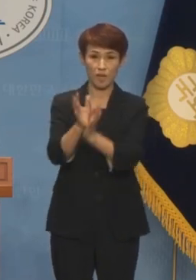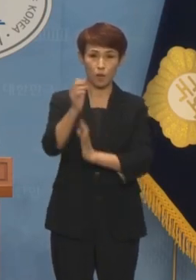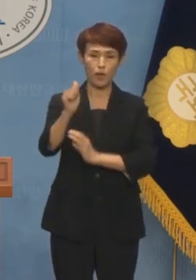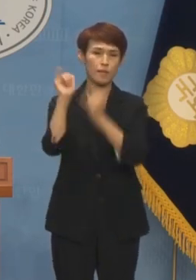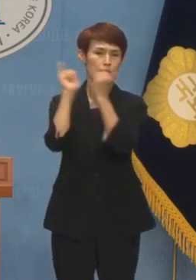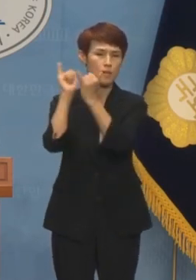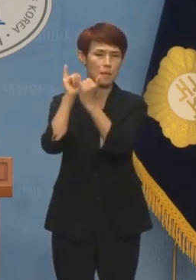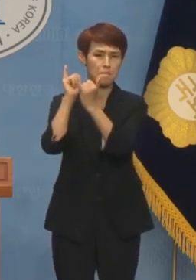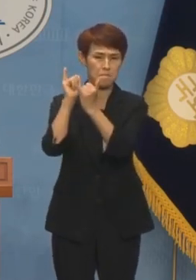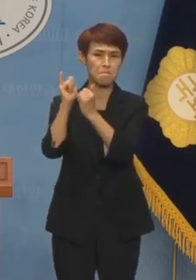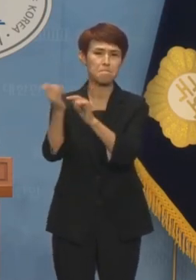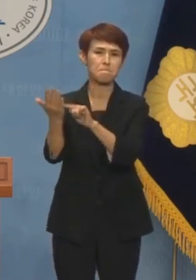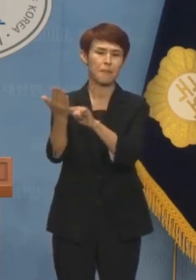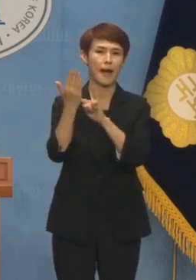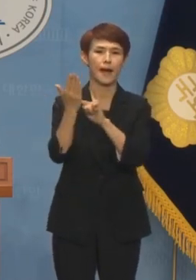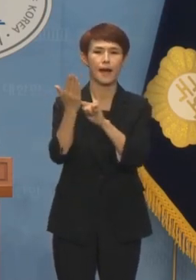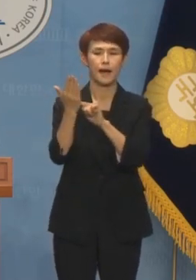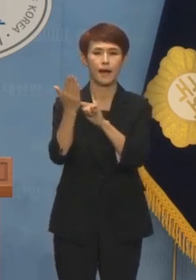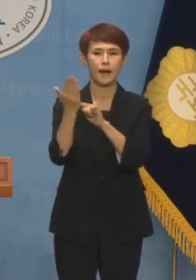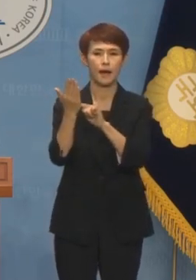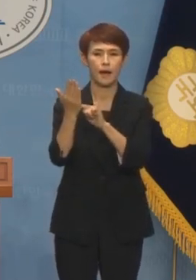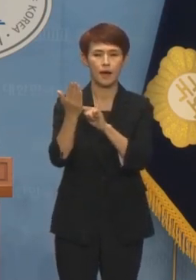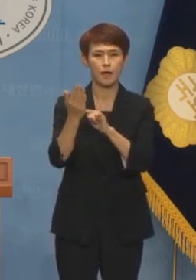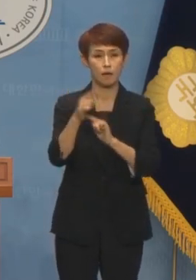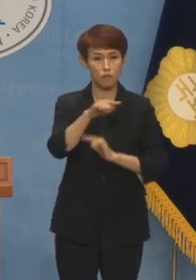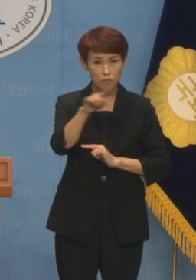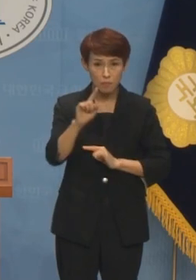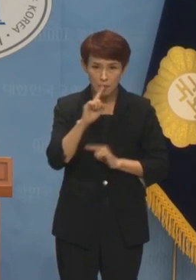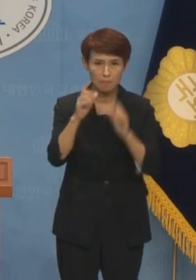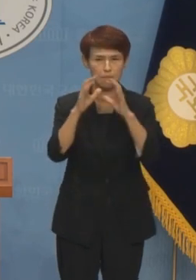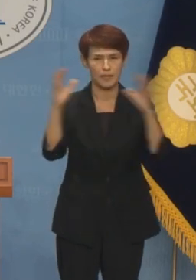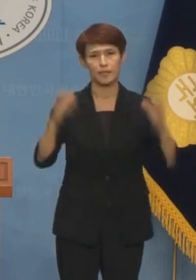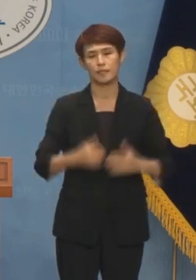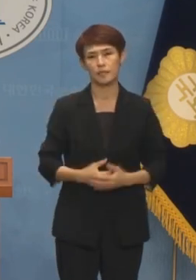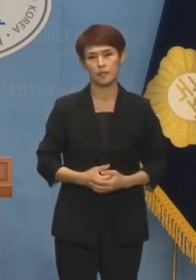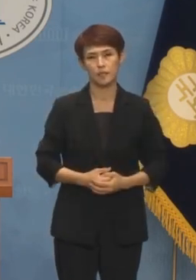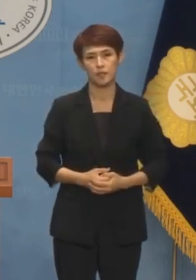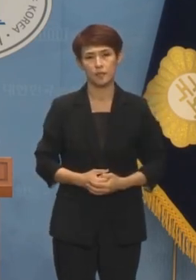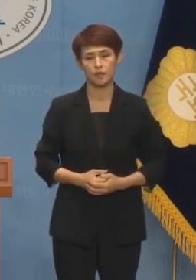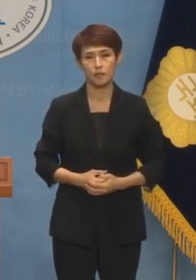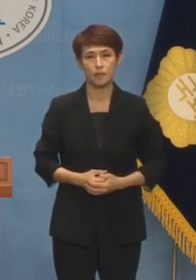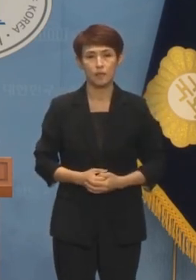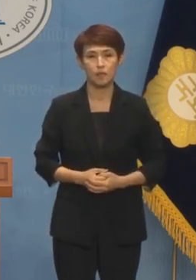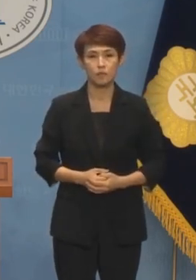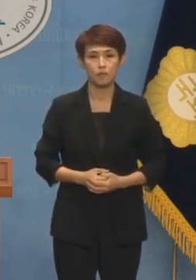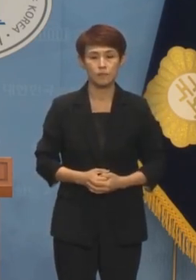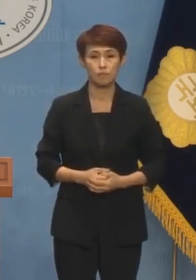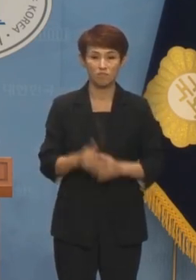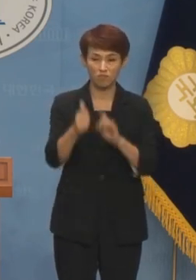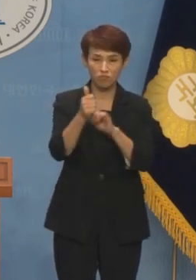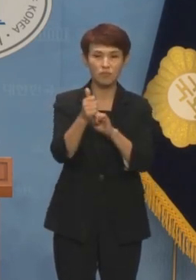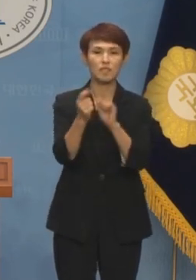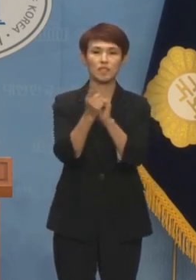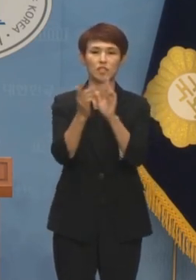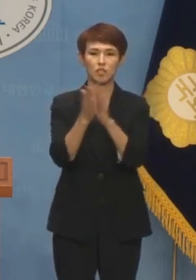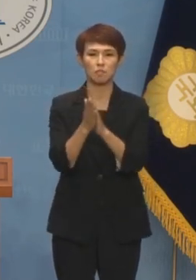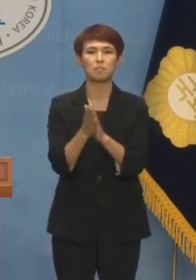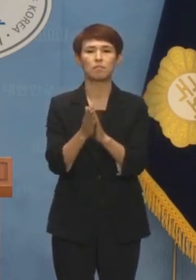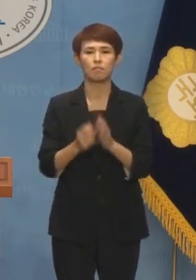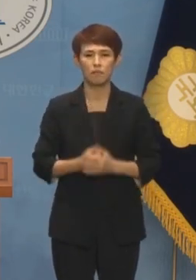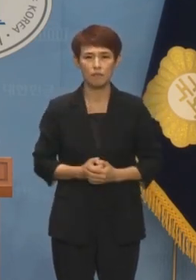통화한 사실이 뒤늦게 확인되어 논란이 되었습니다. 이후 본인이 직접 박정훈